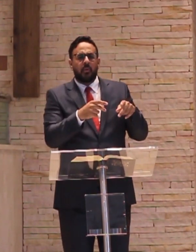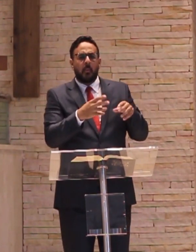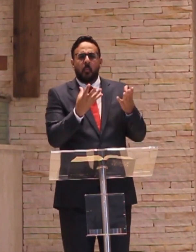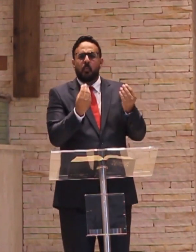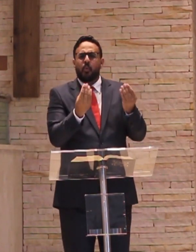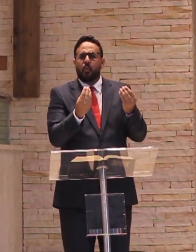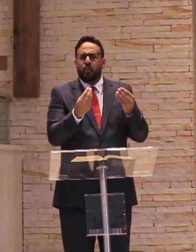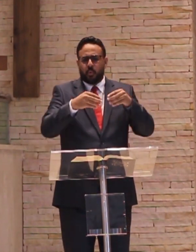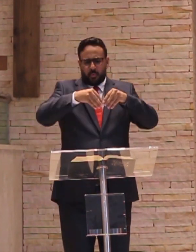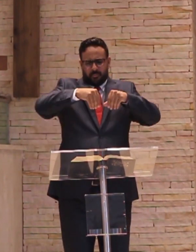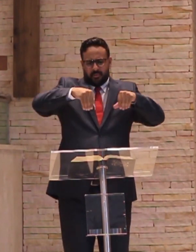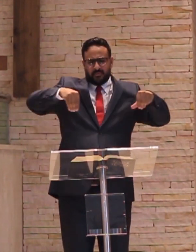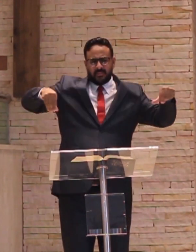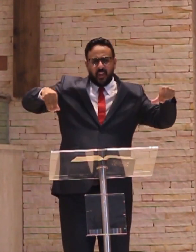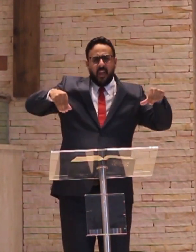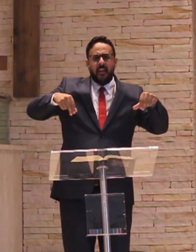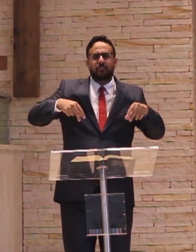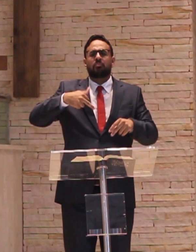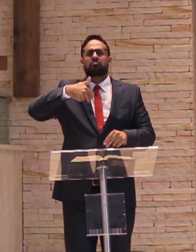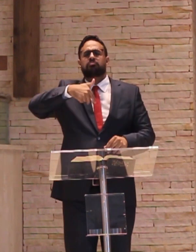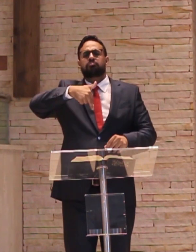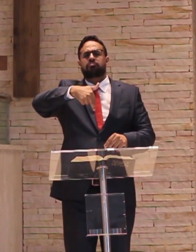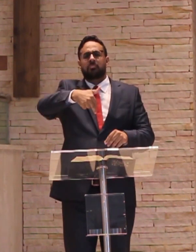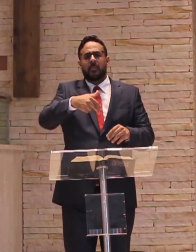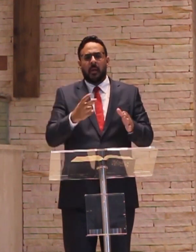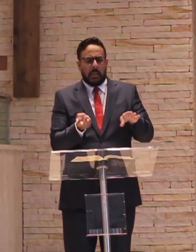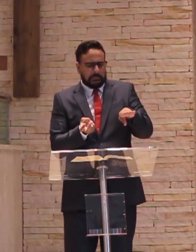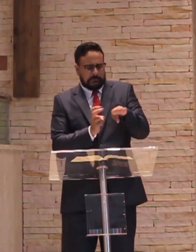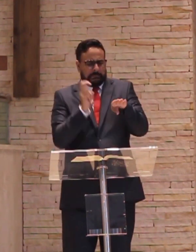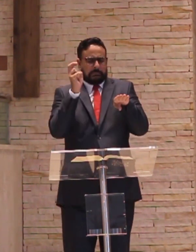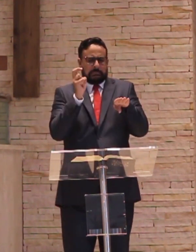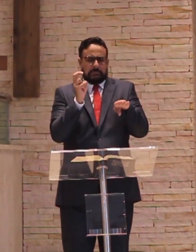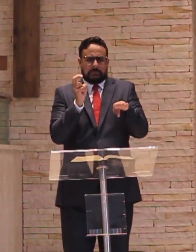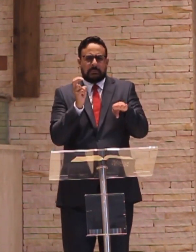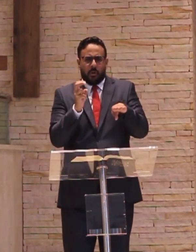povo estava no deserto, houve uma praga